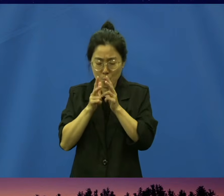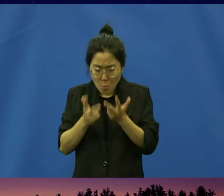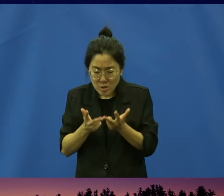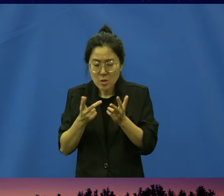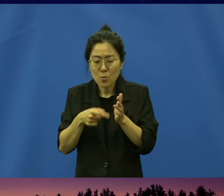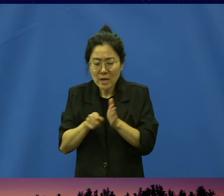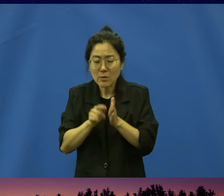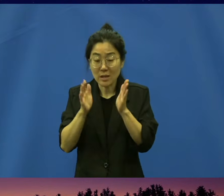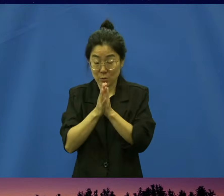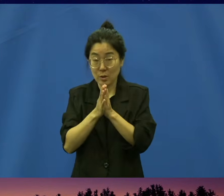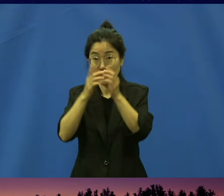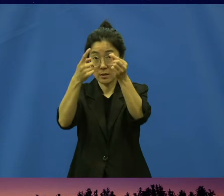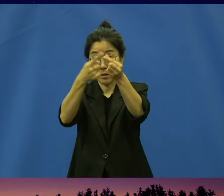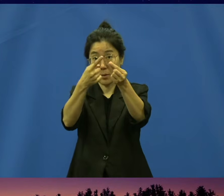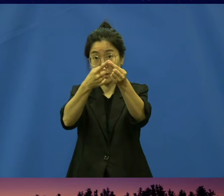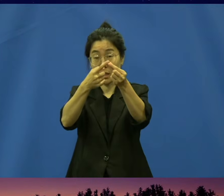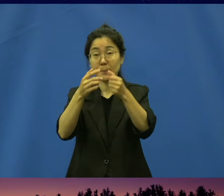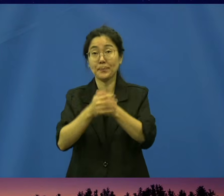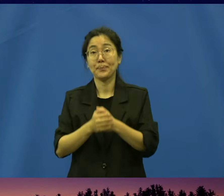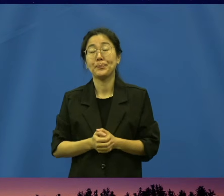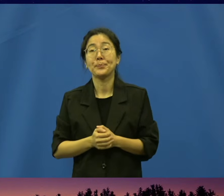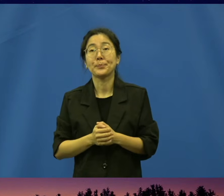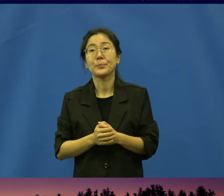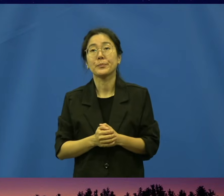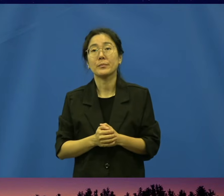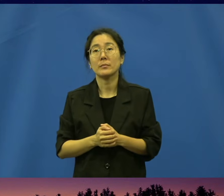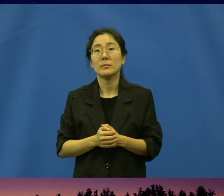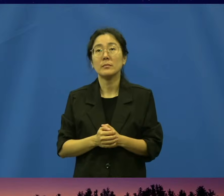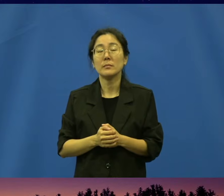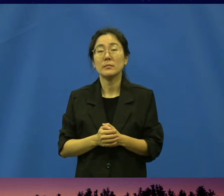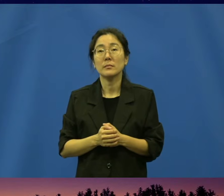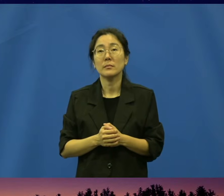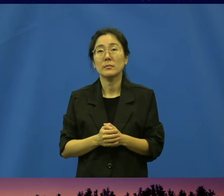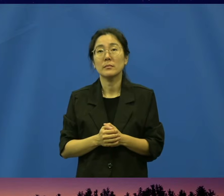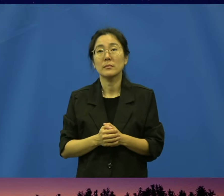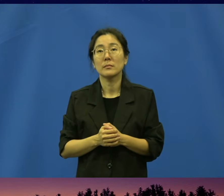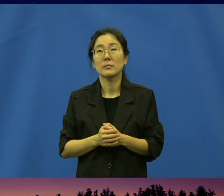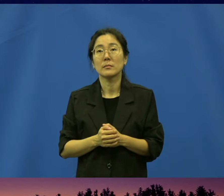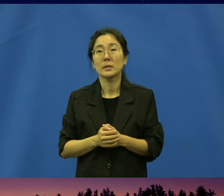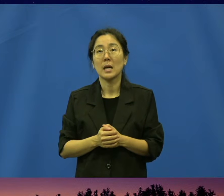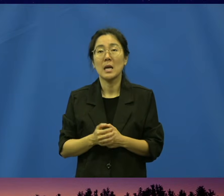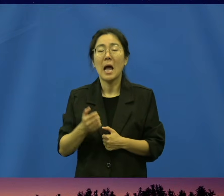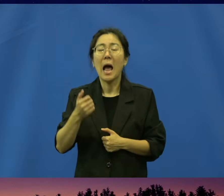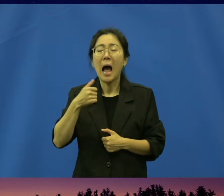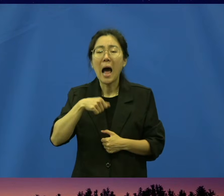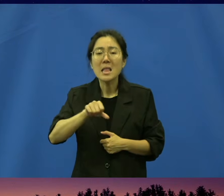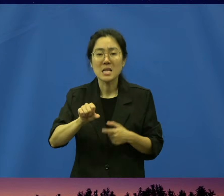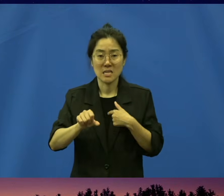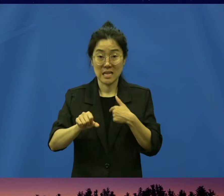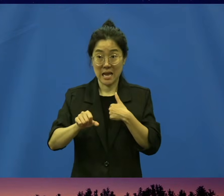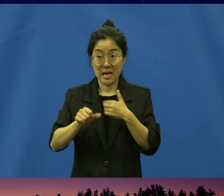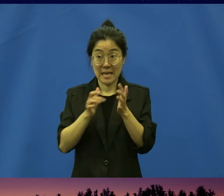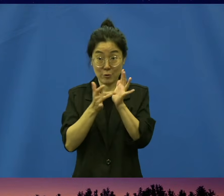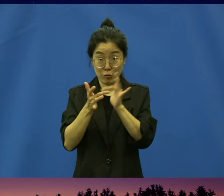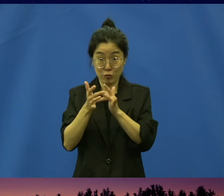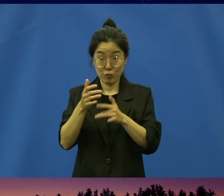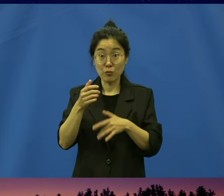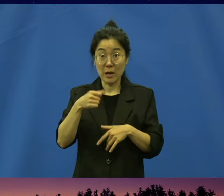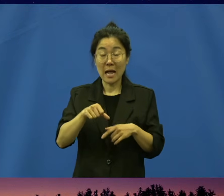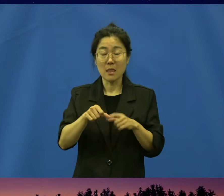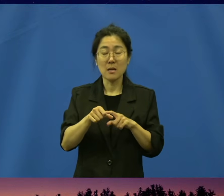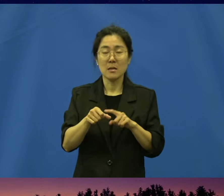요한복음 17장 5절, 1절에서 5절을 보면은 당신을 위해서 기도를 드리셨는데 아들을 영화롭게 하사 아들로